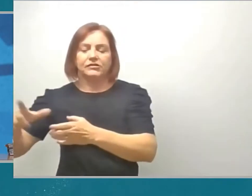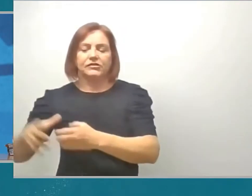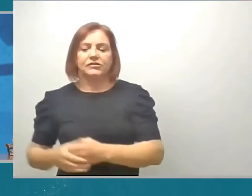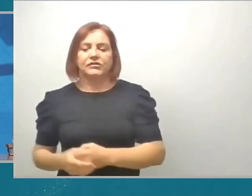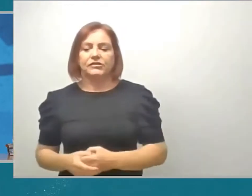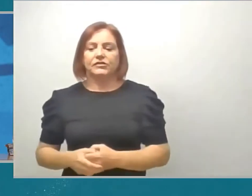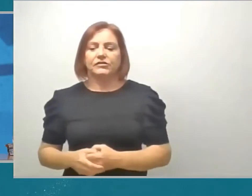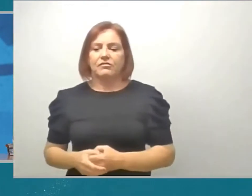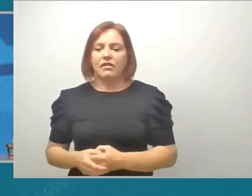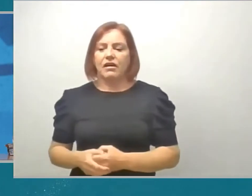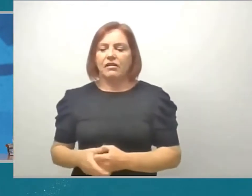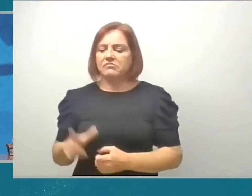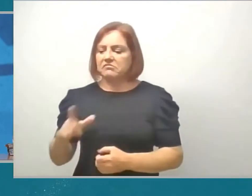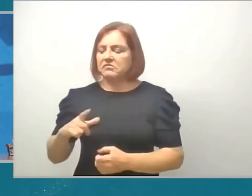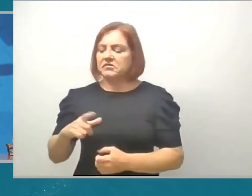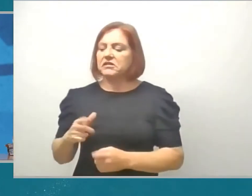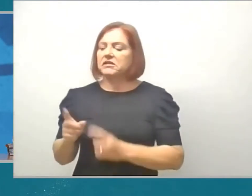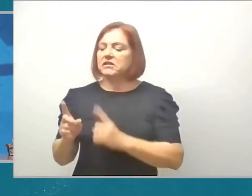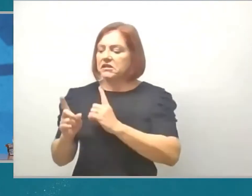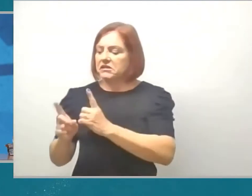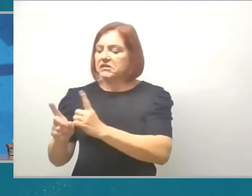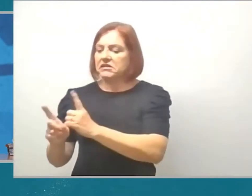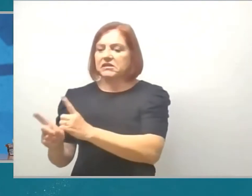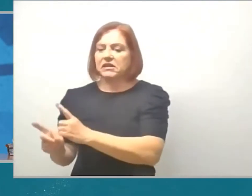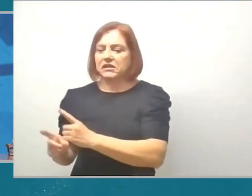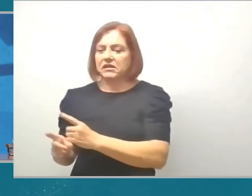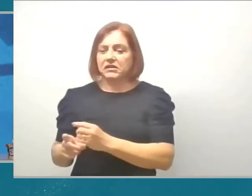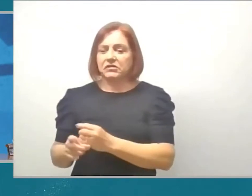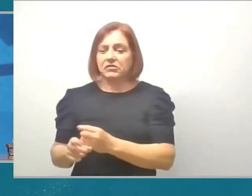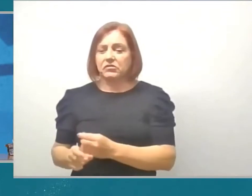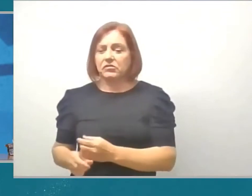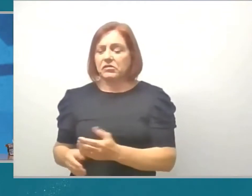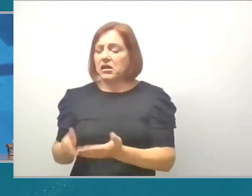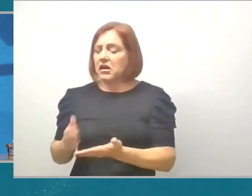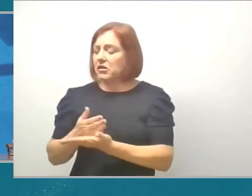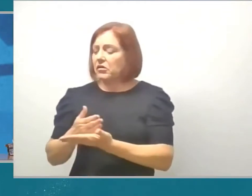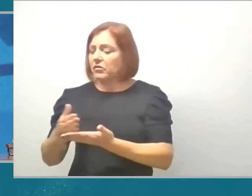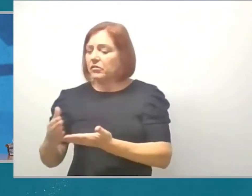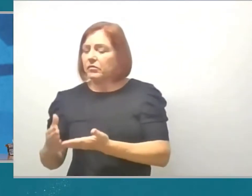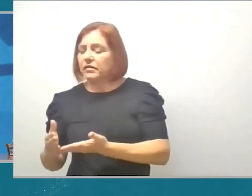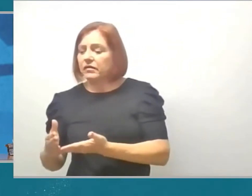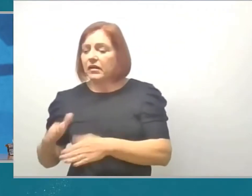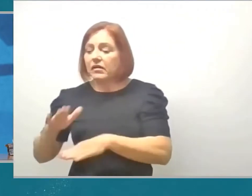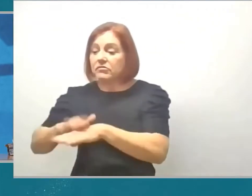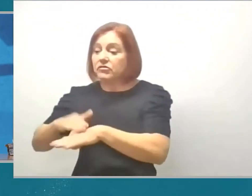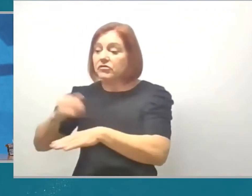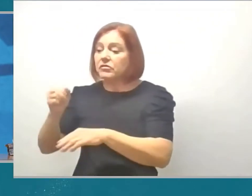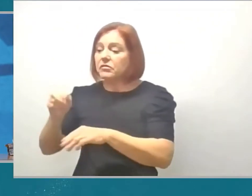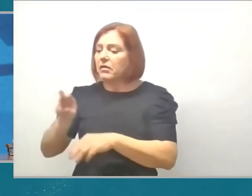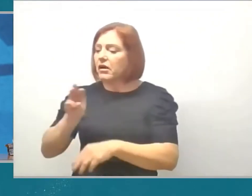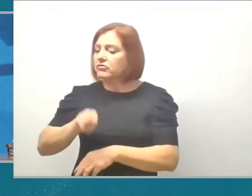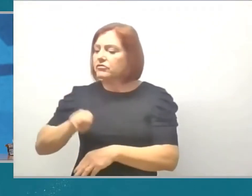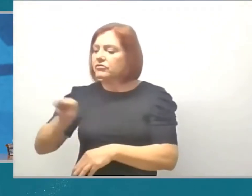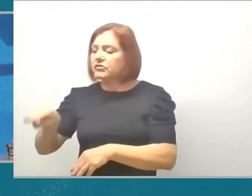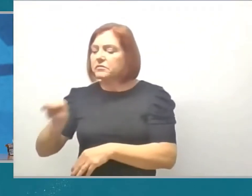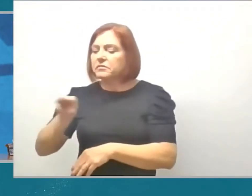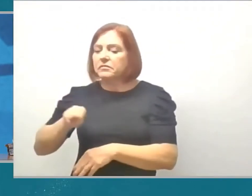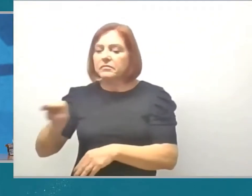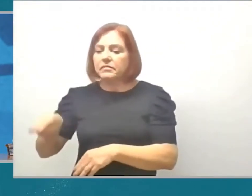seguidores. Começaram a chamar ele de mestre. Parece que muitos, né? Quando tem